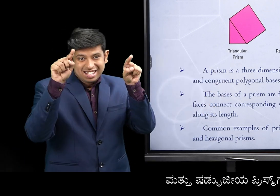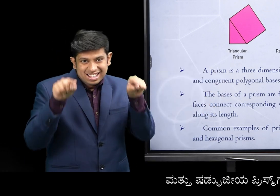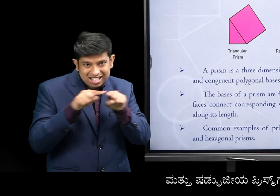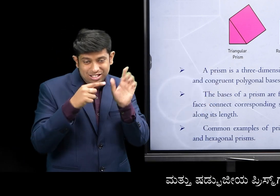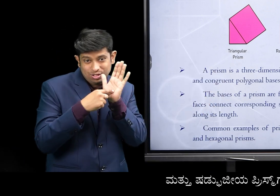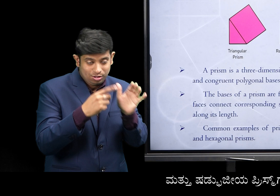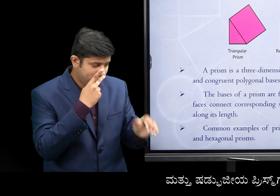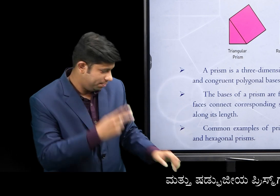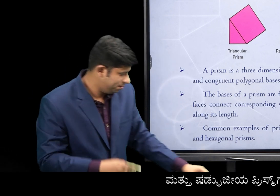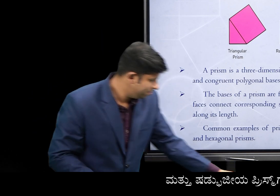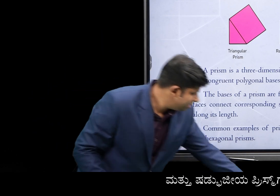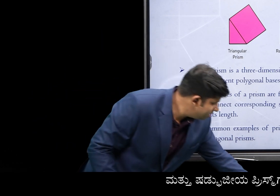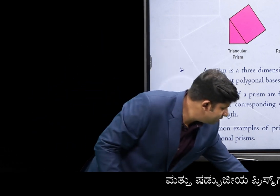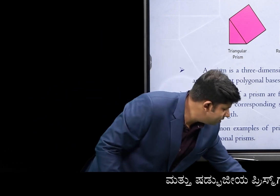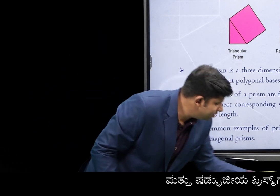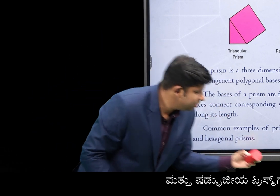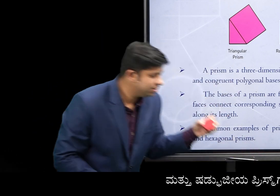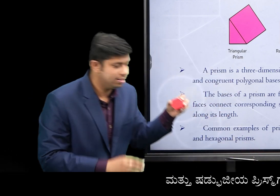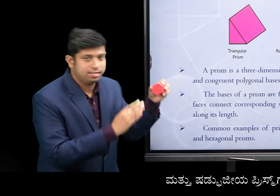ಷಡ್ಭುಜೀಯ ಪ್ರಿಸಂಗಳು ಸೇರಿವೆ.